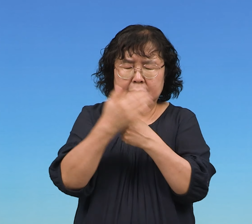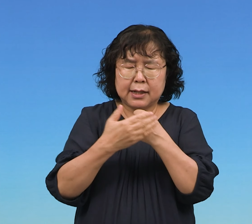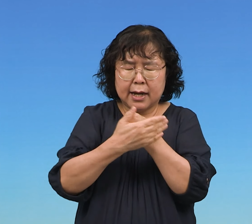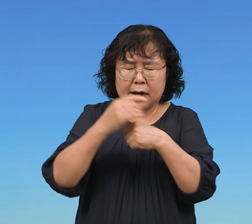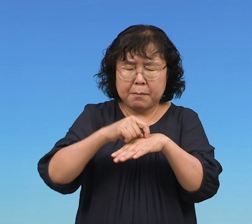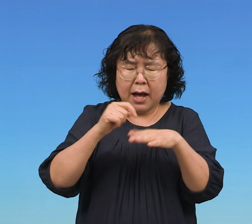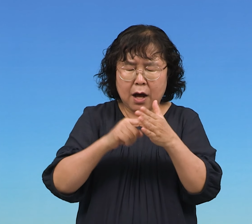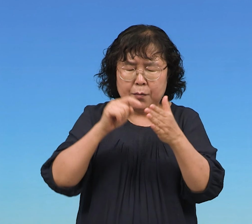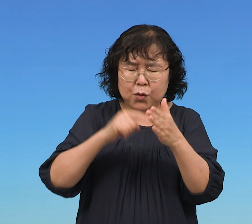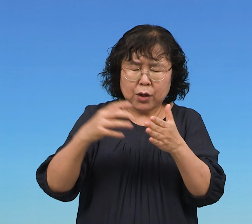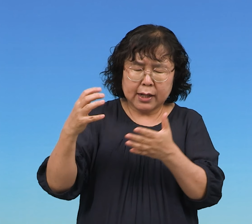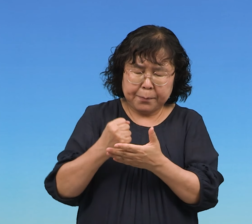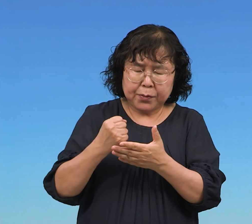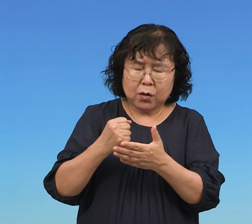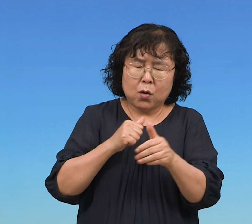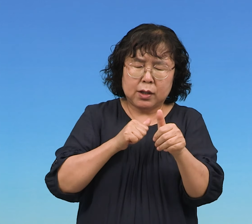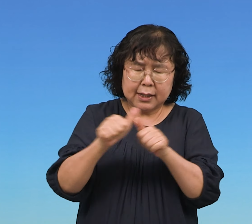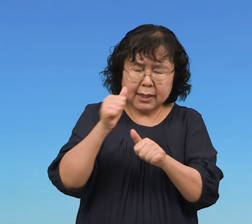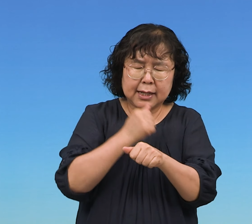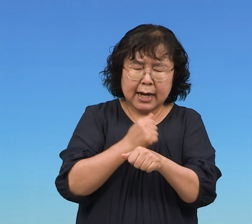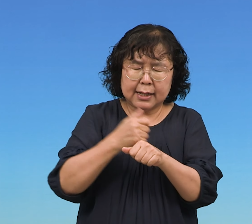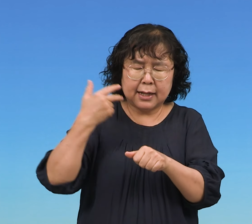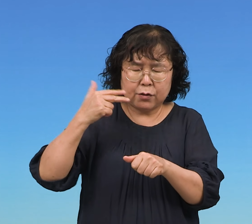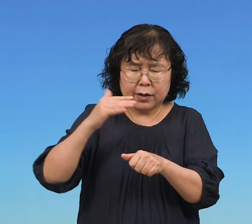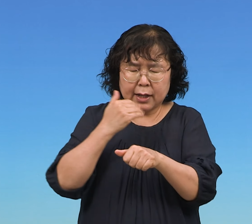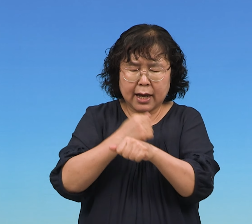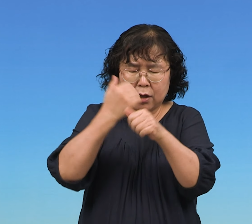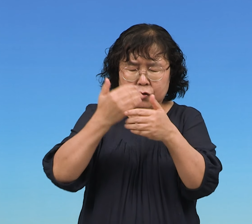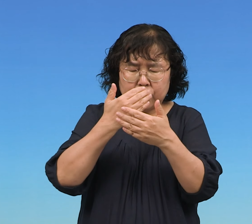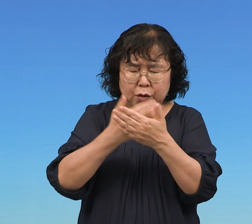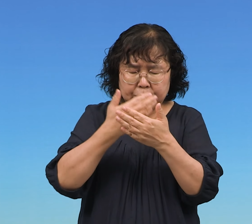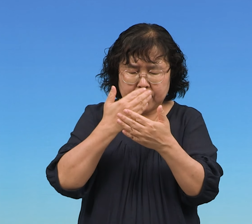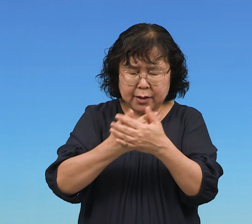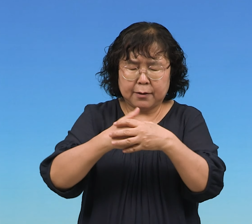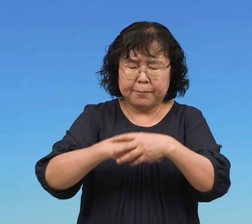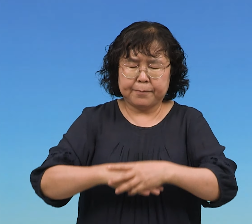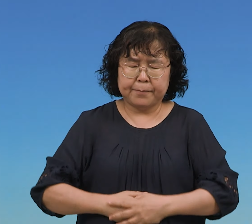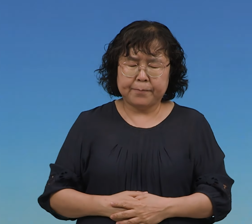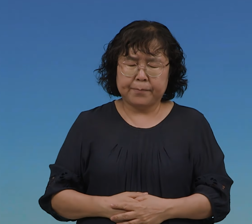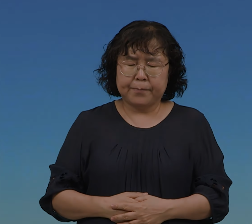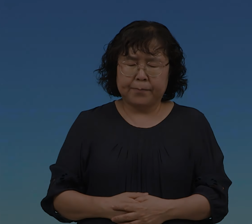기쁨으로 달려가는 승리하는 한 주간 되게 하여 주시옵소서.